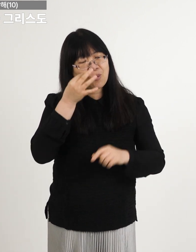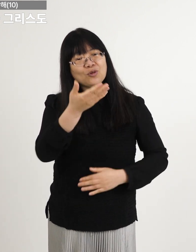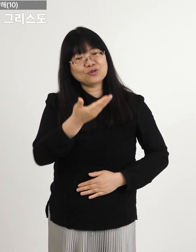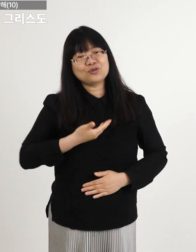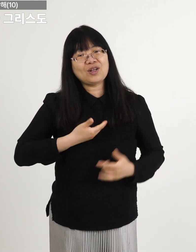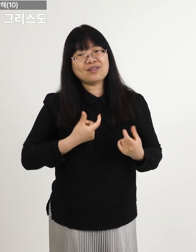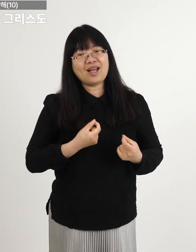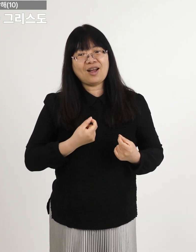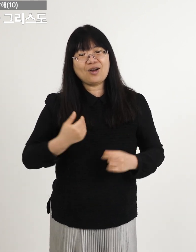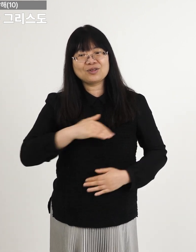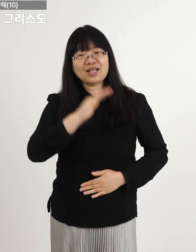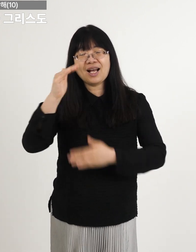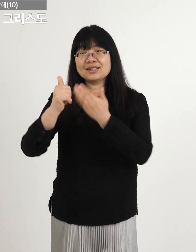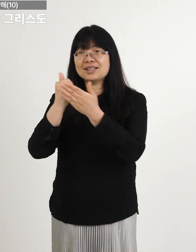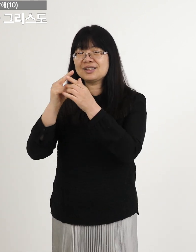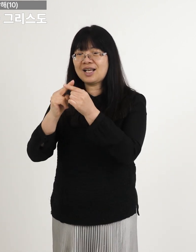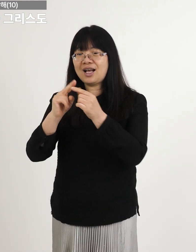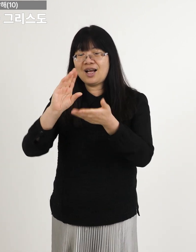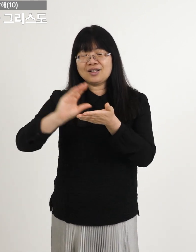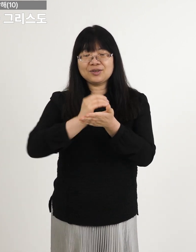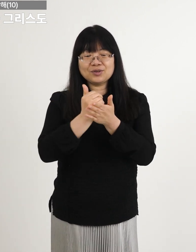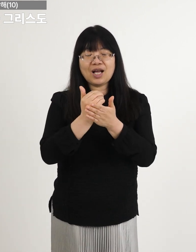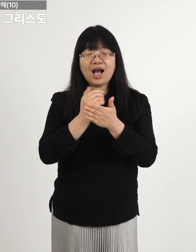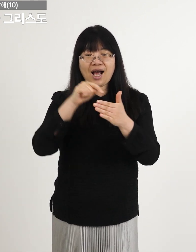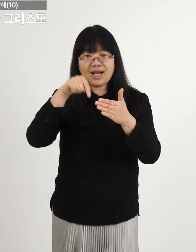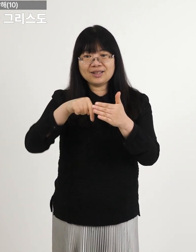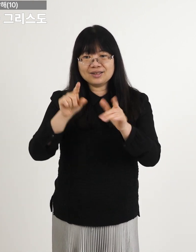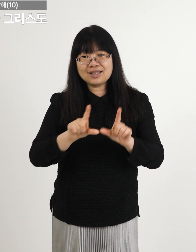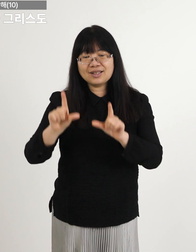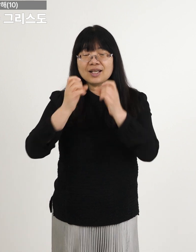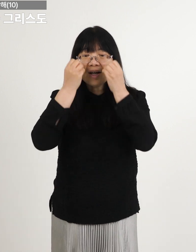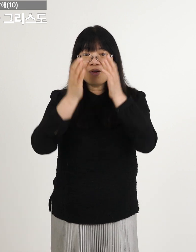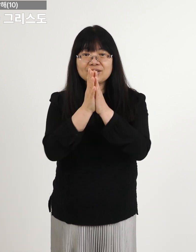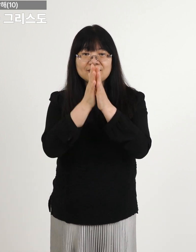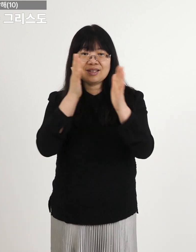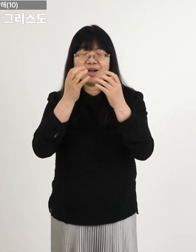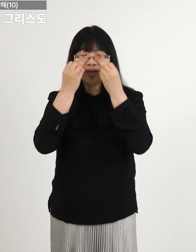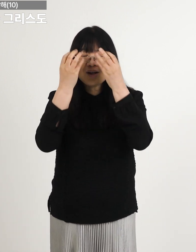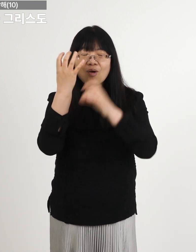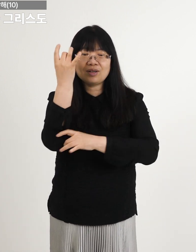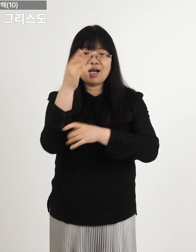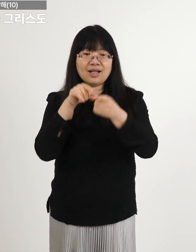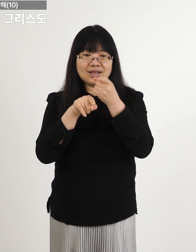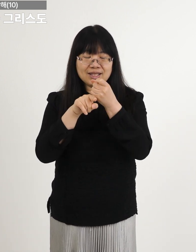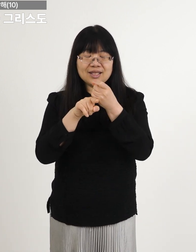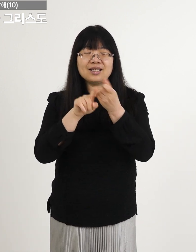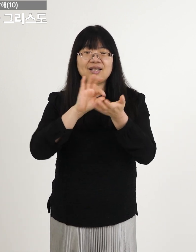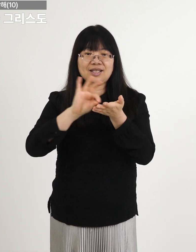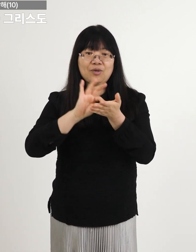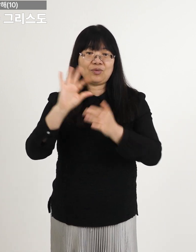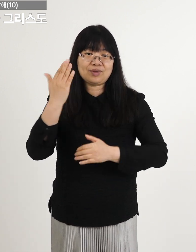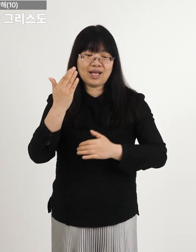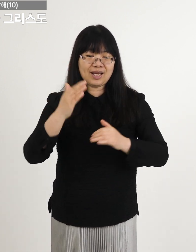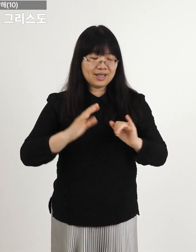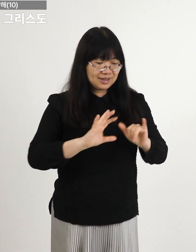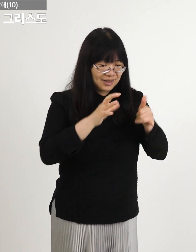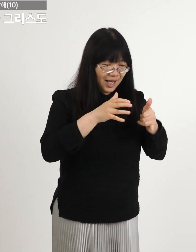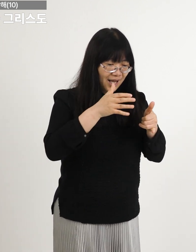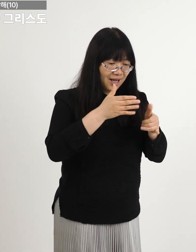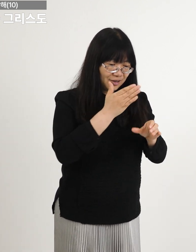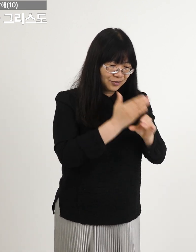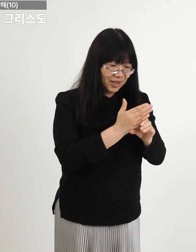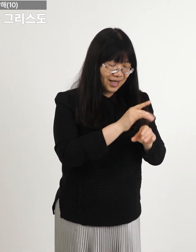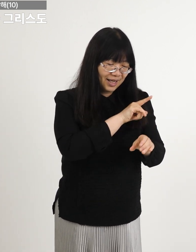우리가 하나님과 그리스도 안에서 살아갈 나라는 새로운 질서, 새로운 원리. 이 땅에서는